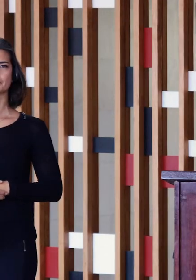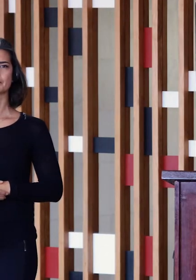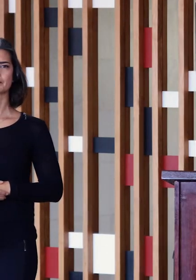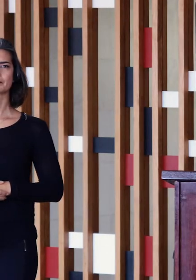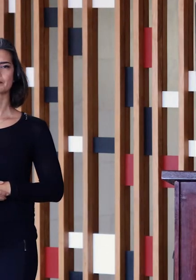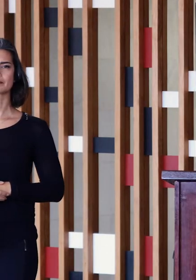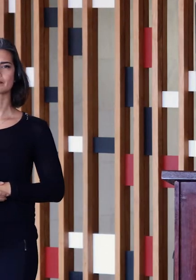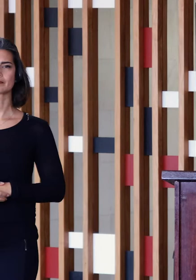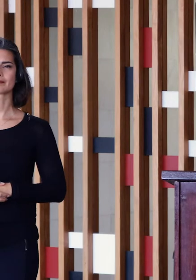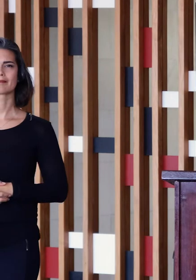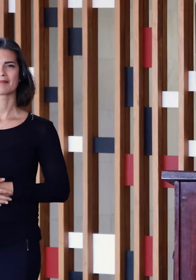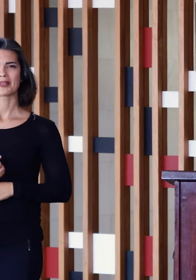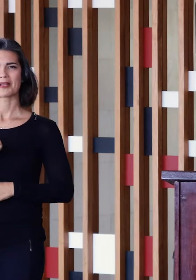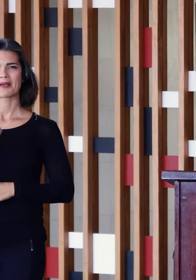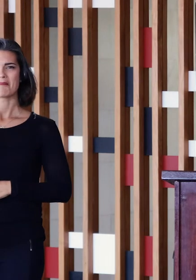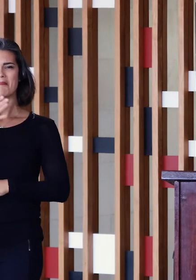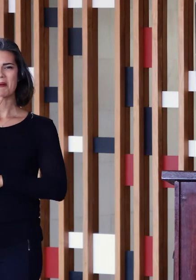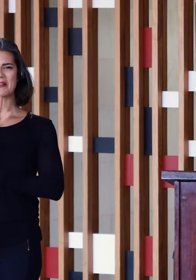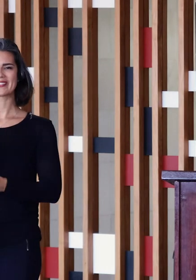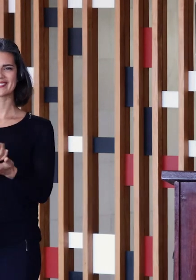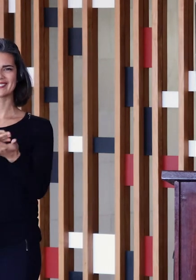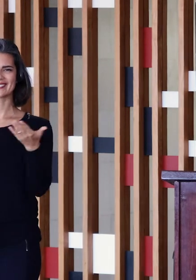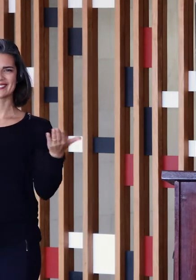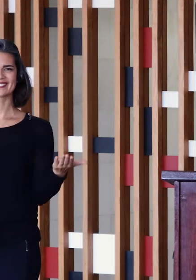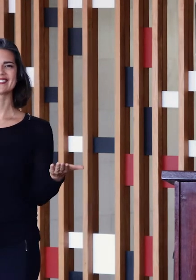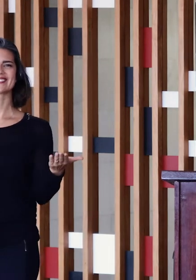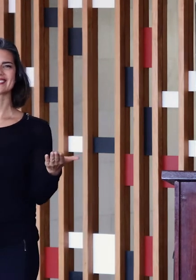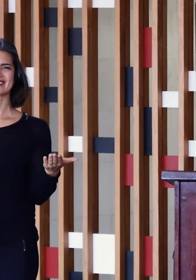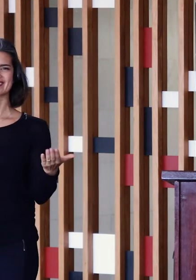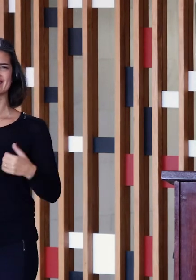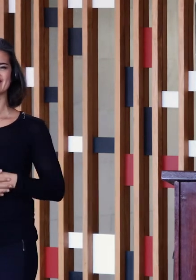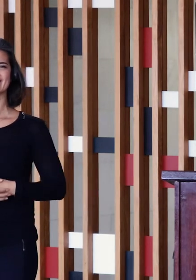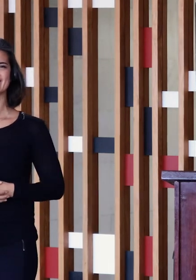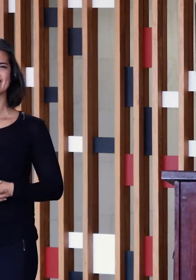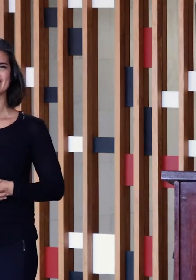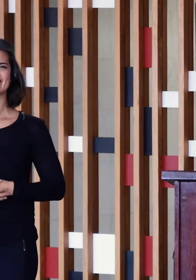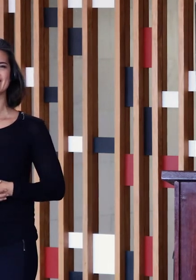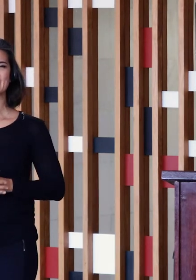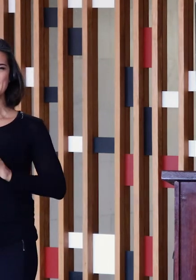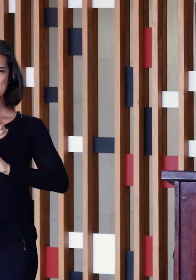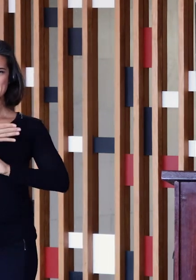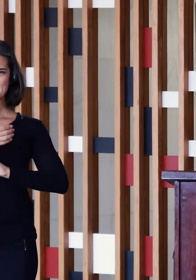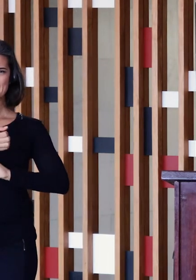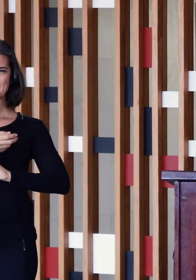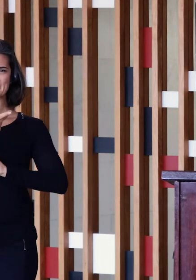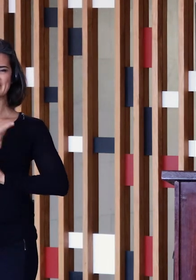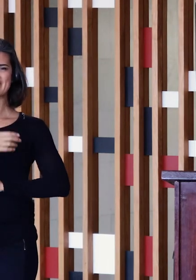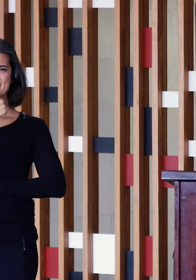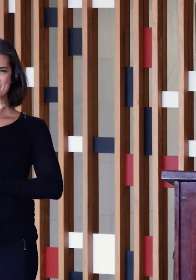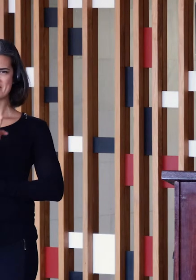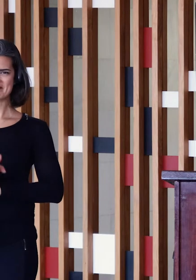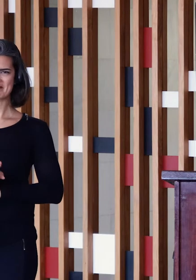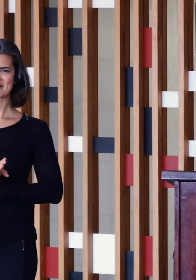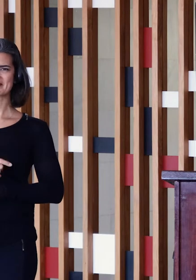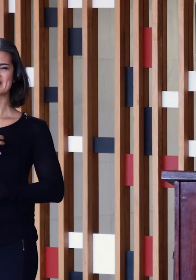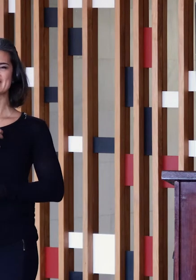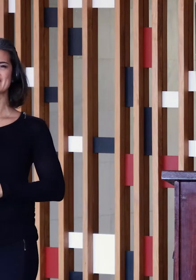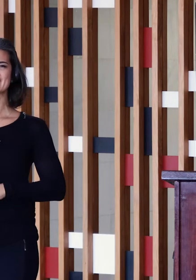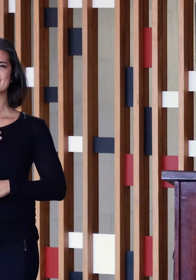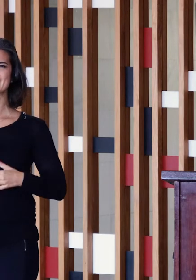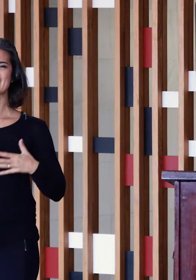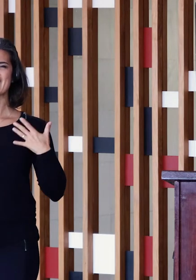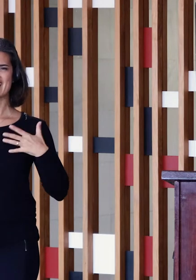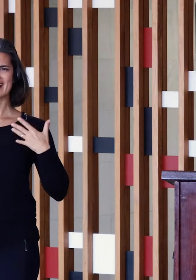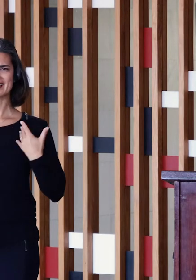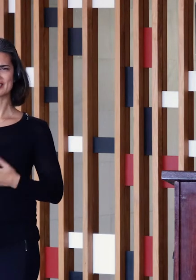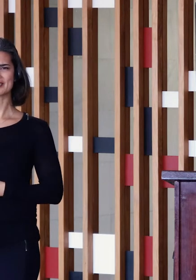Muy bien, muy buenas tardes, estimado canciller. Estamos, como siempre, muy contentos de estar aquí